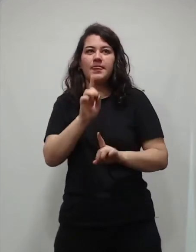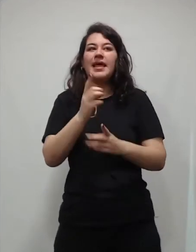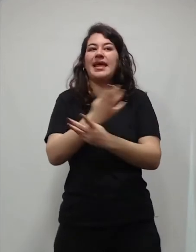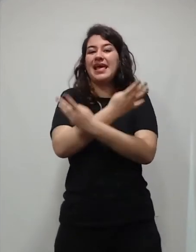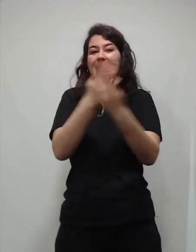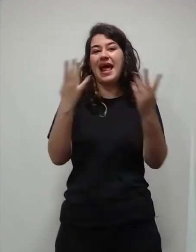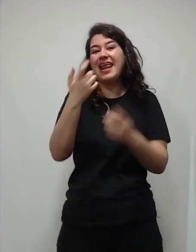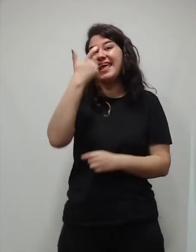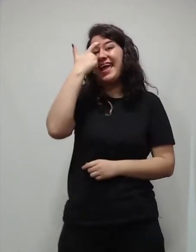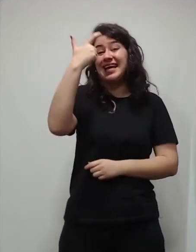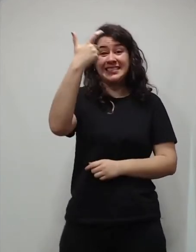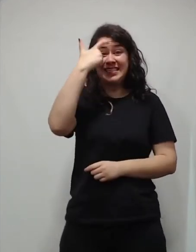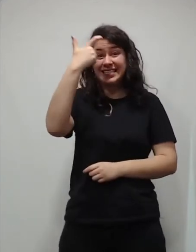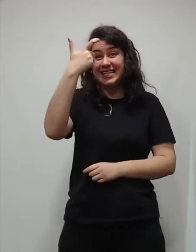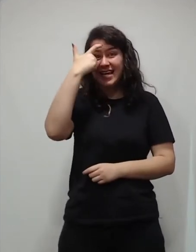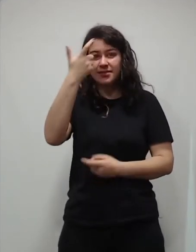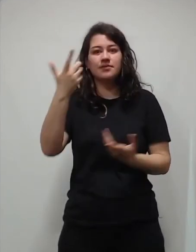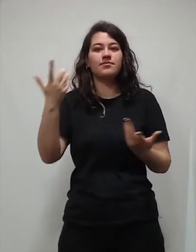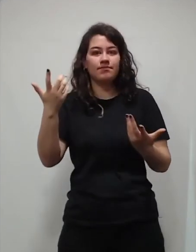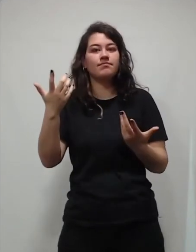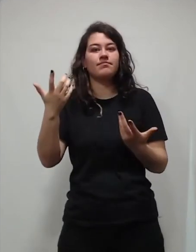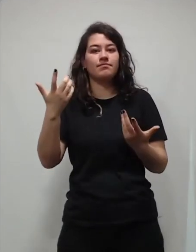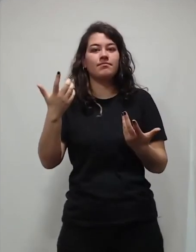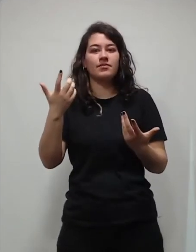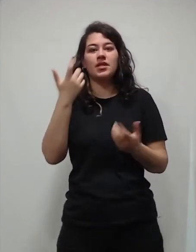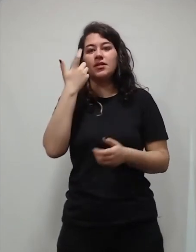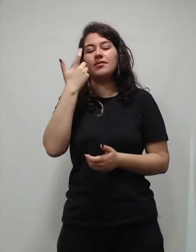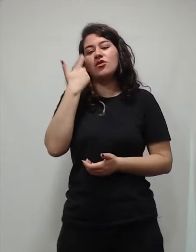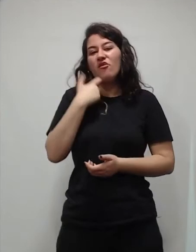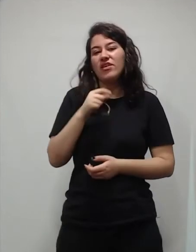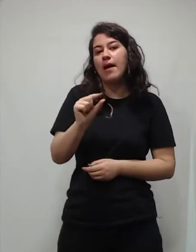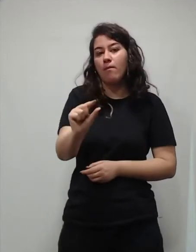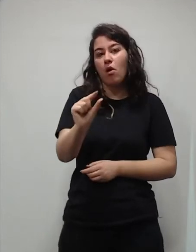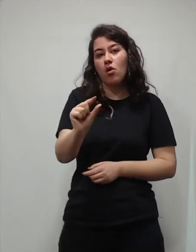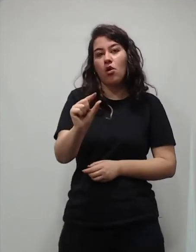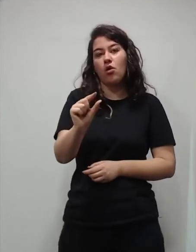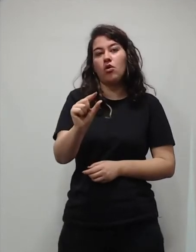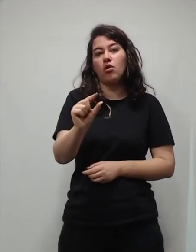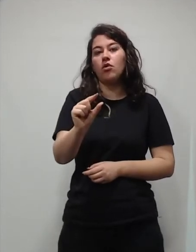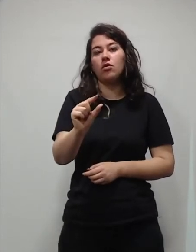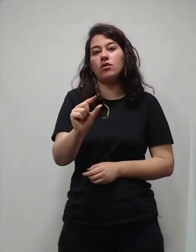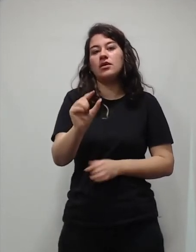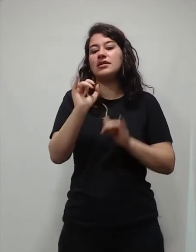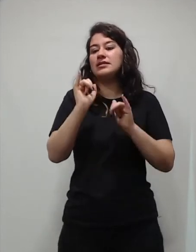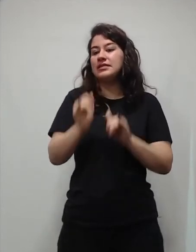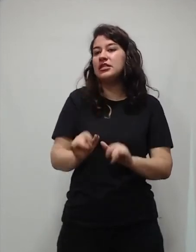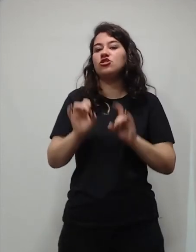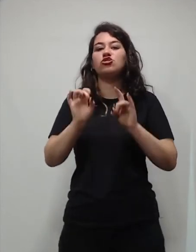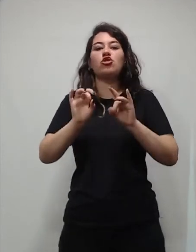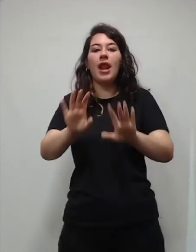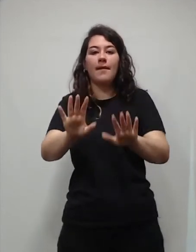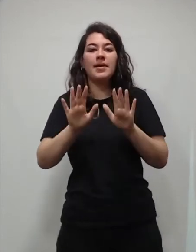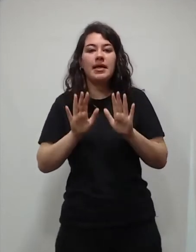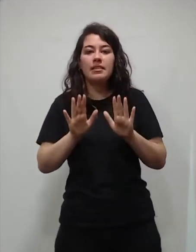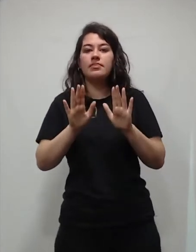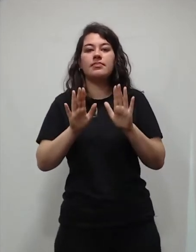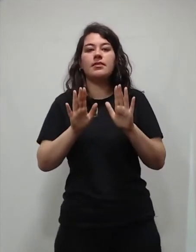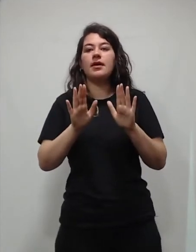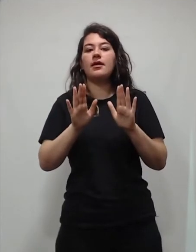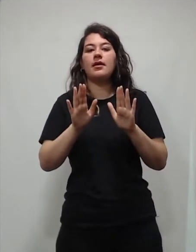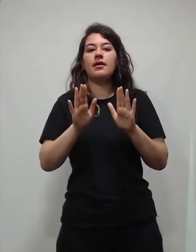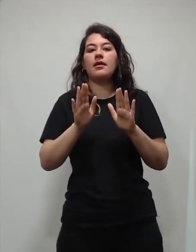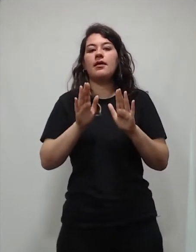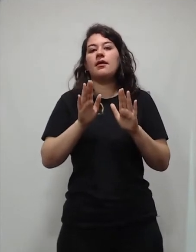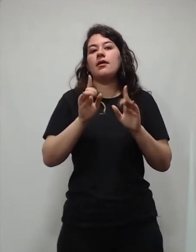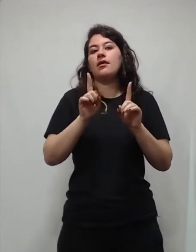la ciencia en todos sus términos nos queda poco si solamente seguimos transitando por los